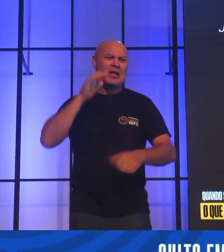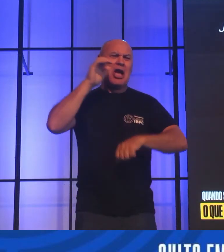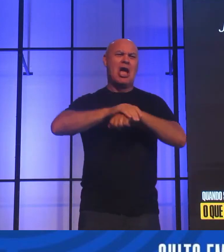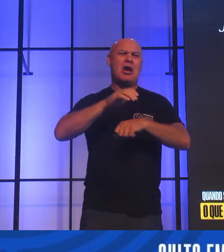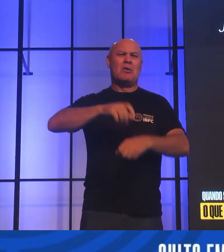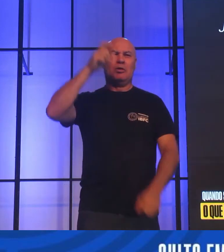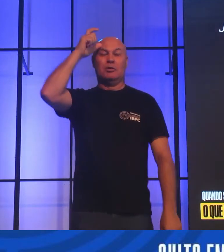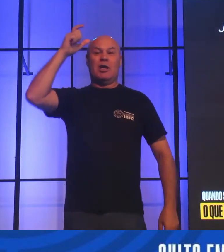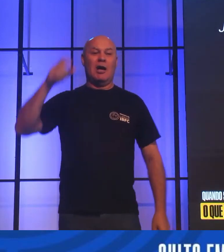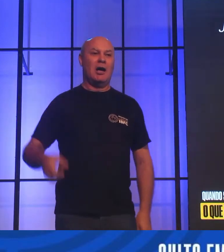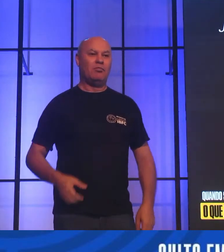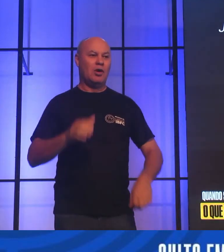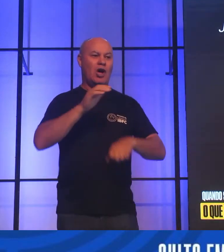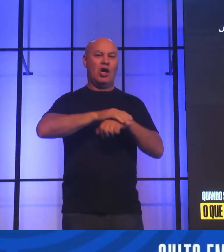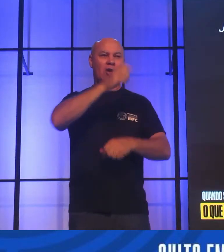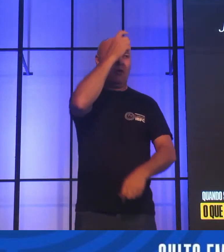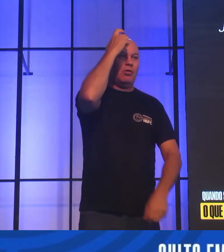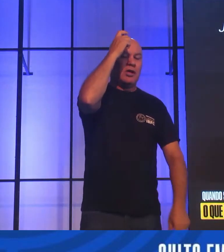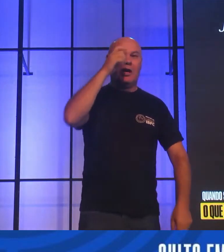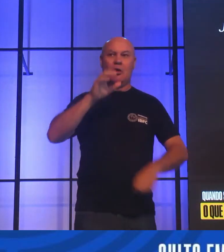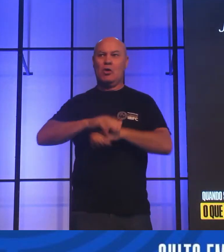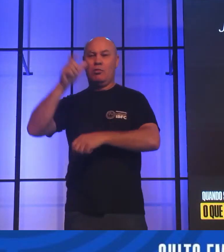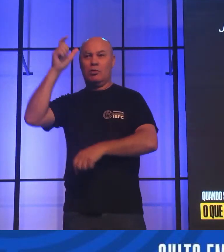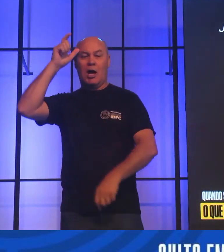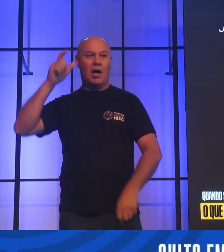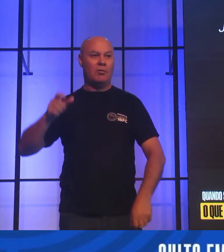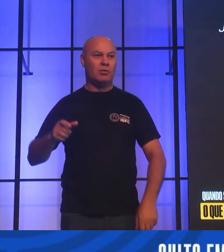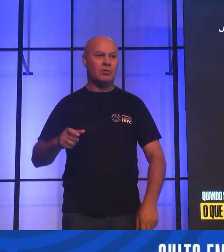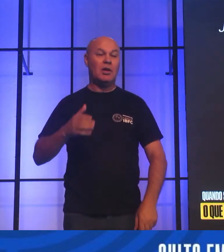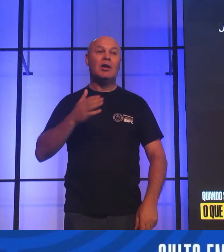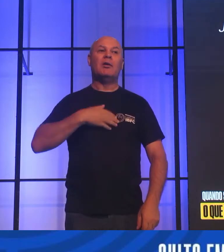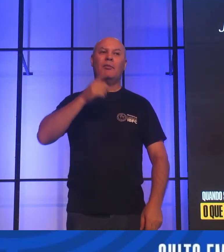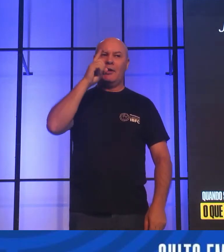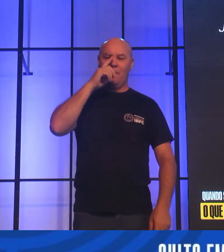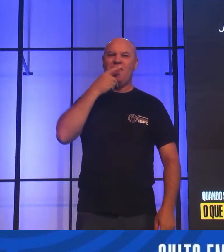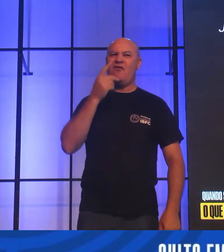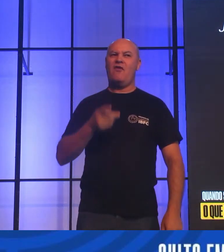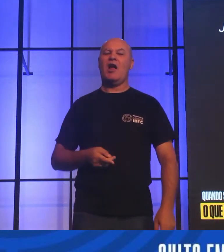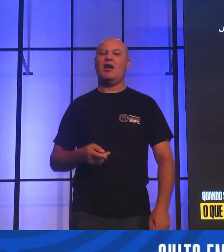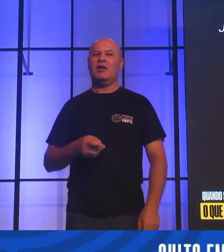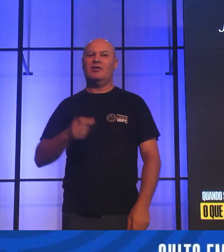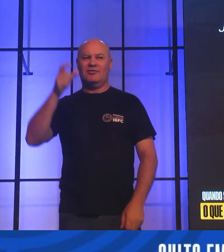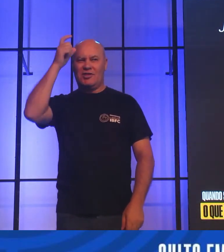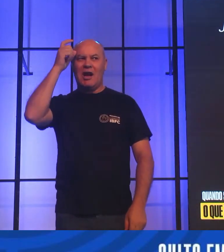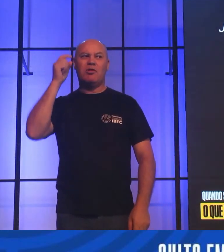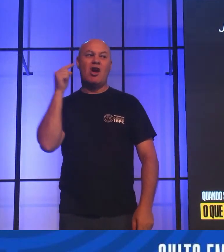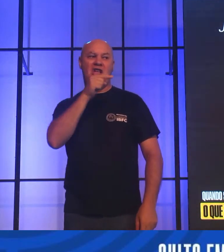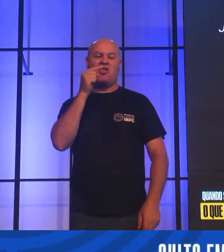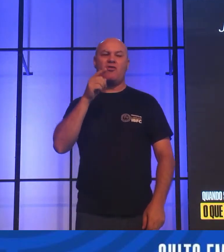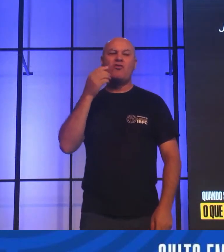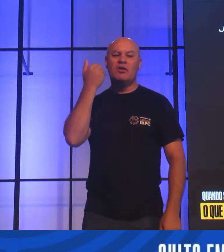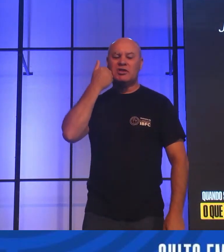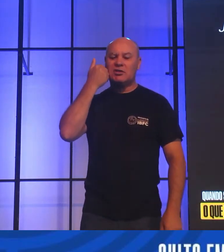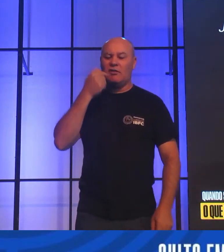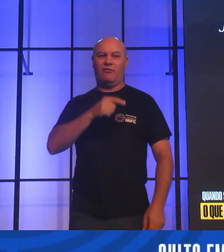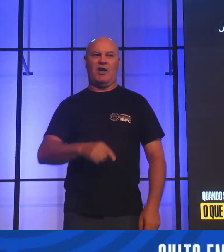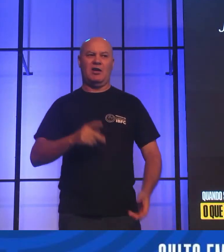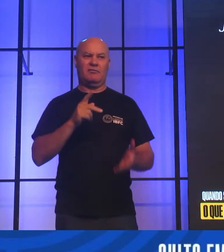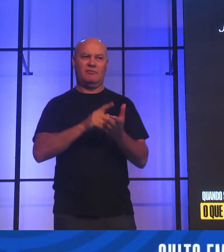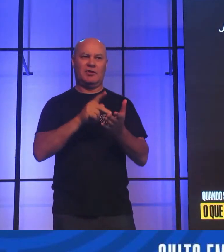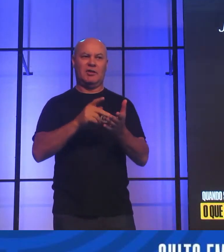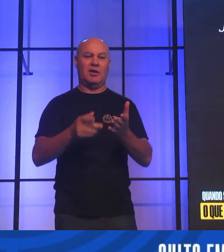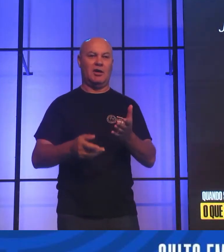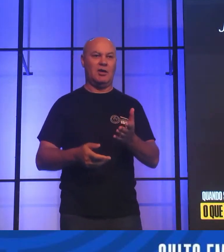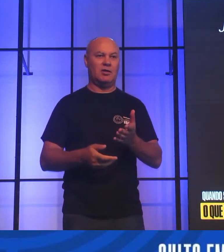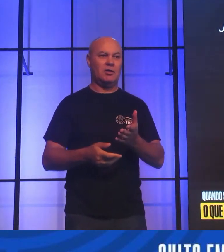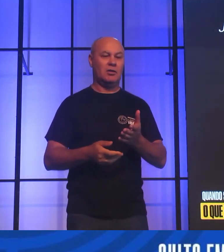mãe, o que a mãe está dizendo que é diabo é ser vergonhice. Veja o que Jesus diz, porque é de dentro do coração que vem o quê?